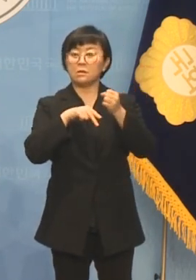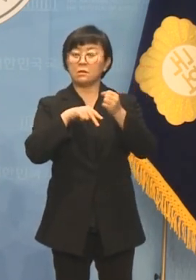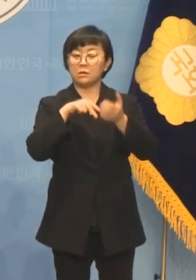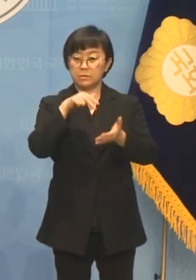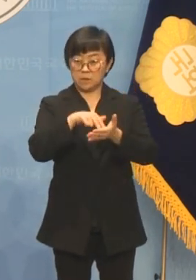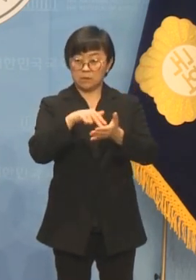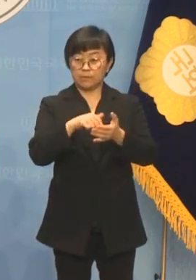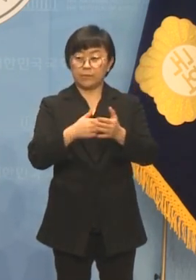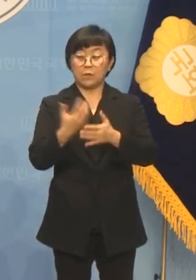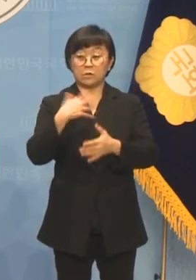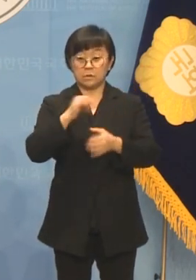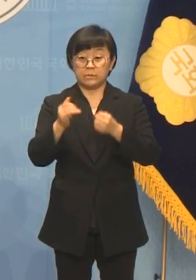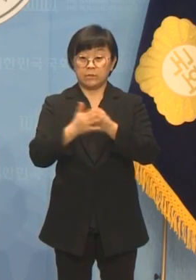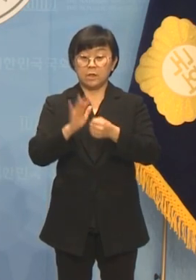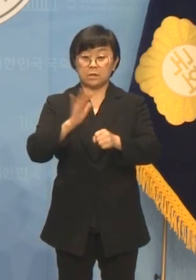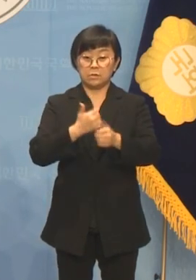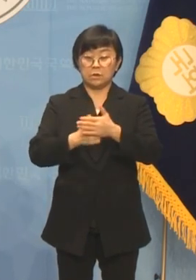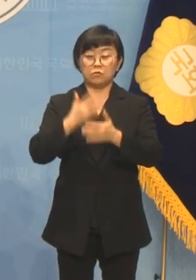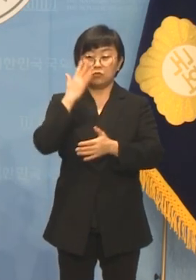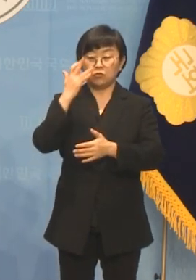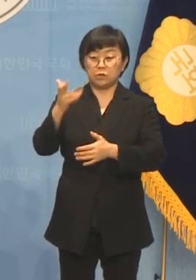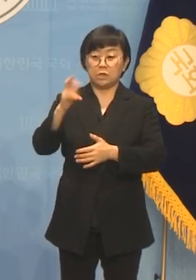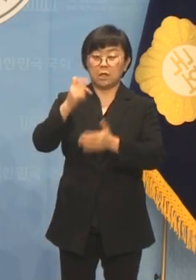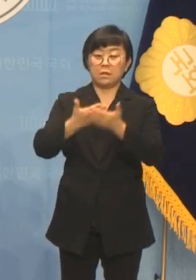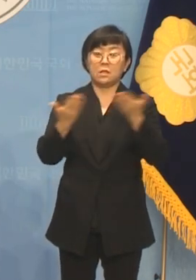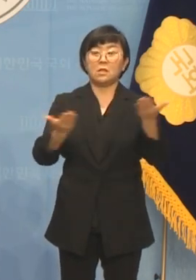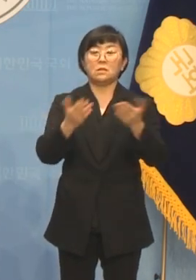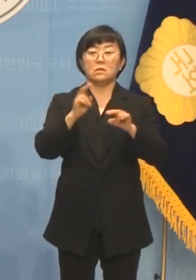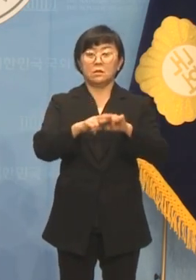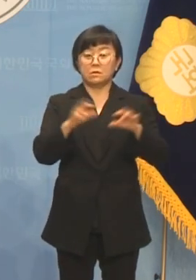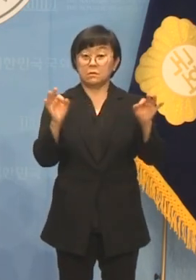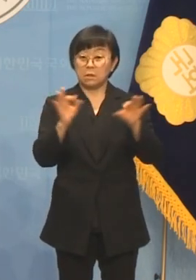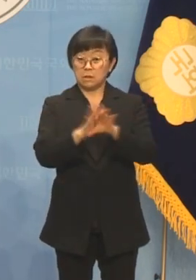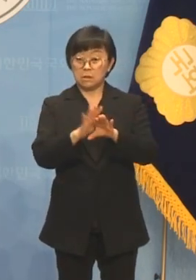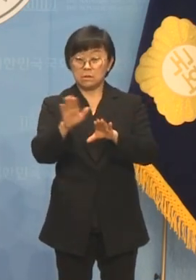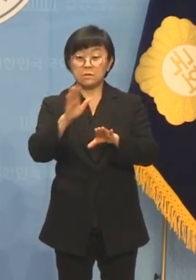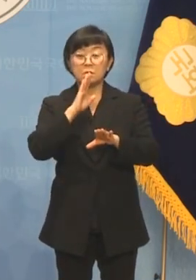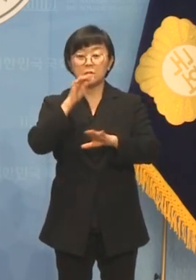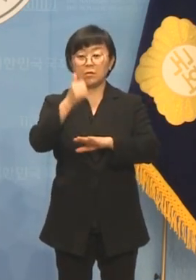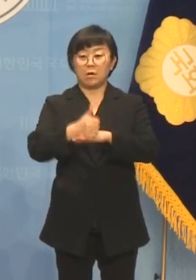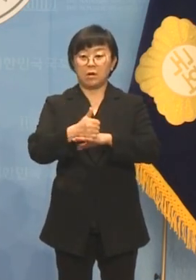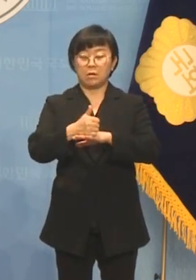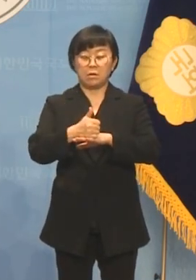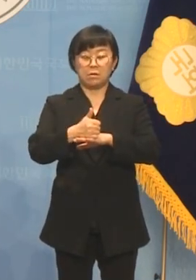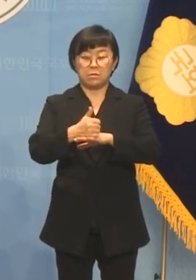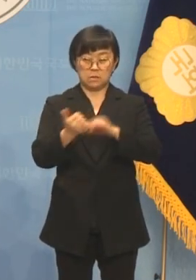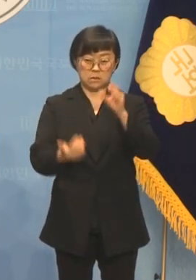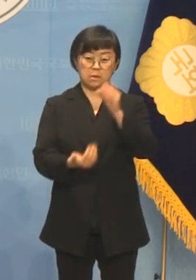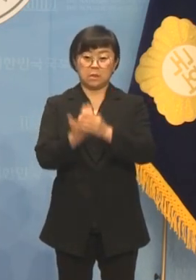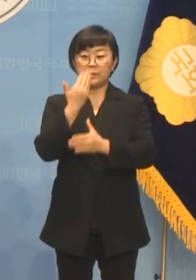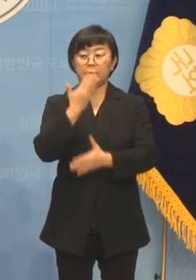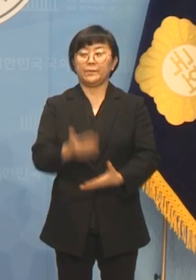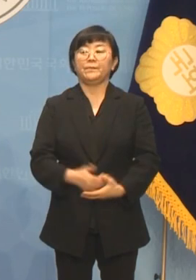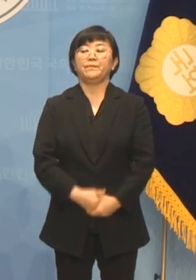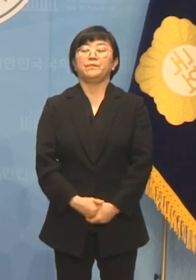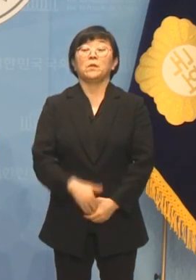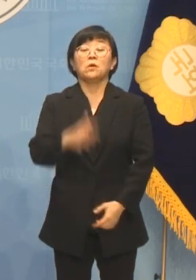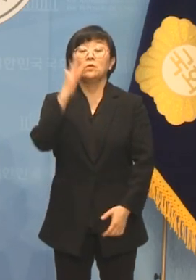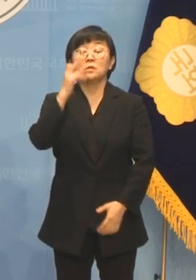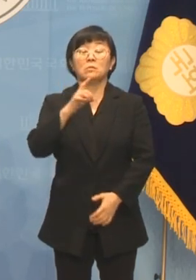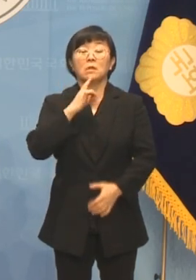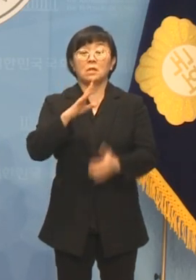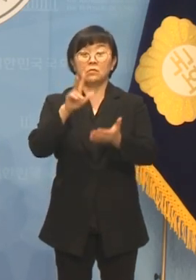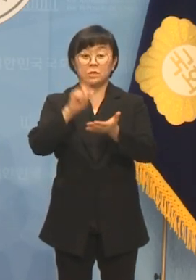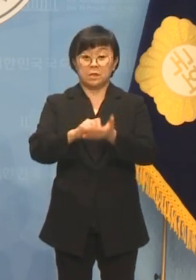앞섭니다. 자칫 울산의 양질의 일자리가 사라지는 비극적 결과가 초래될 수 있습니다. 울산만의